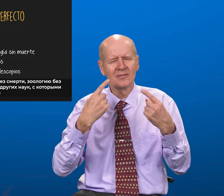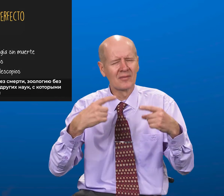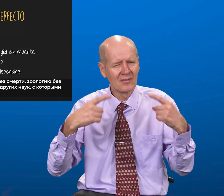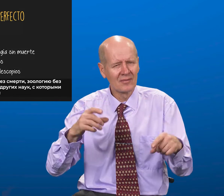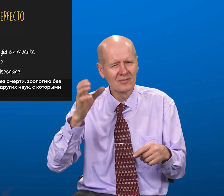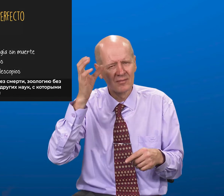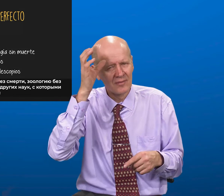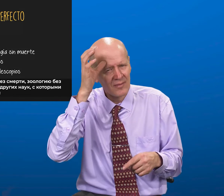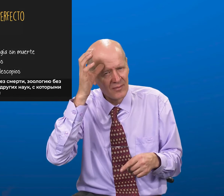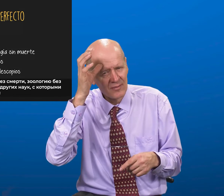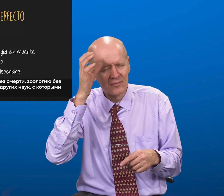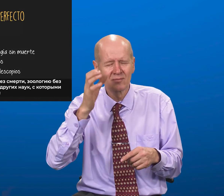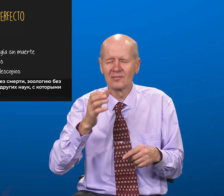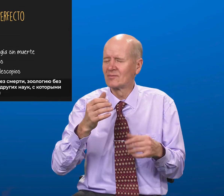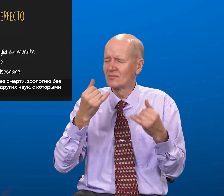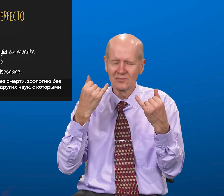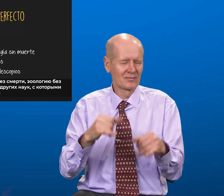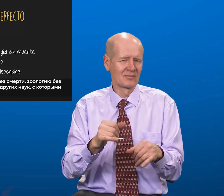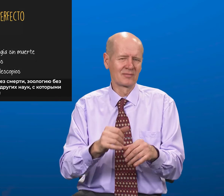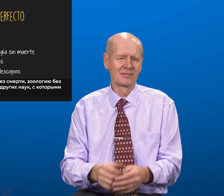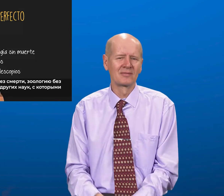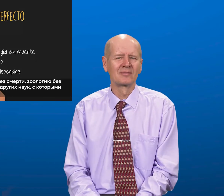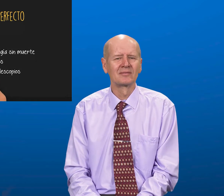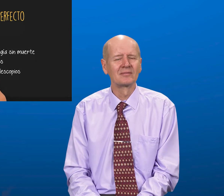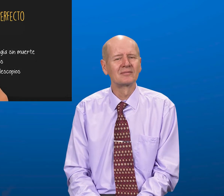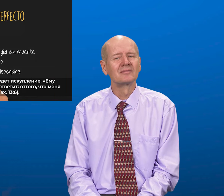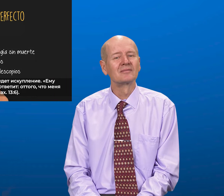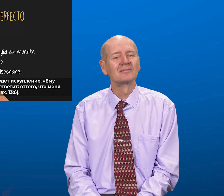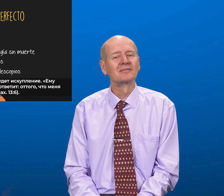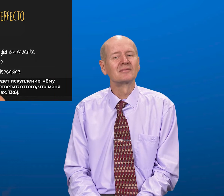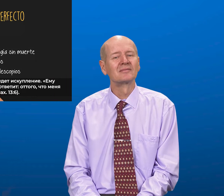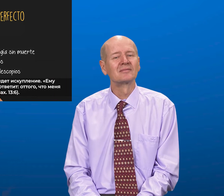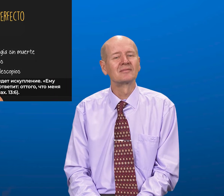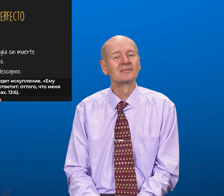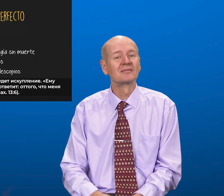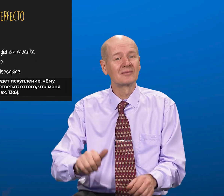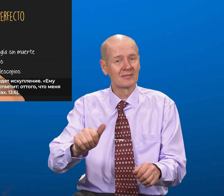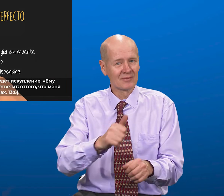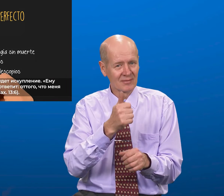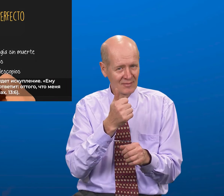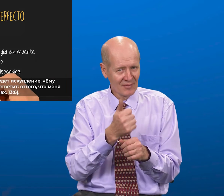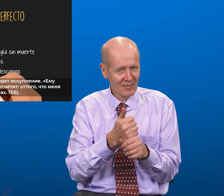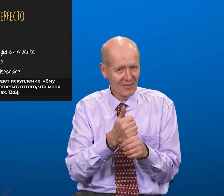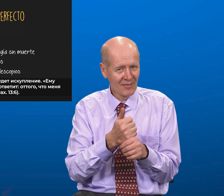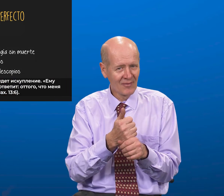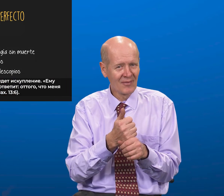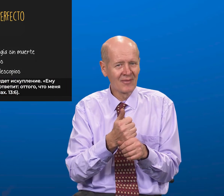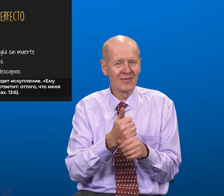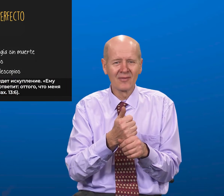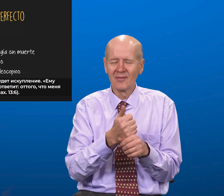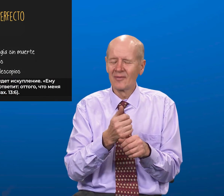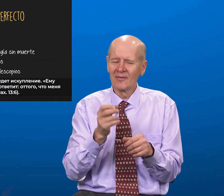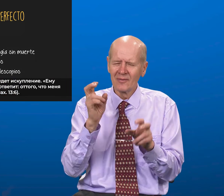множество других наук, с которыми мы сегодня не знакомы. Но главным предметом в нашем обучении